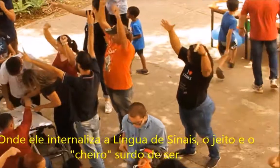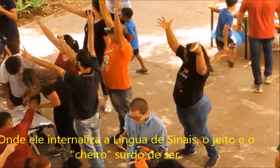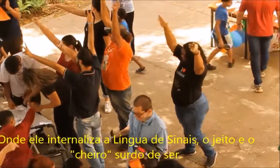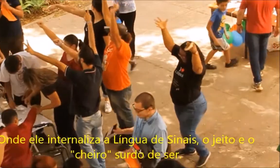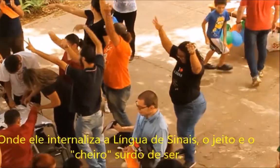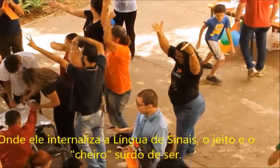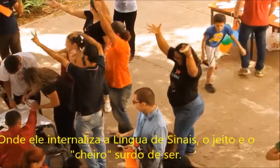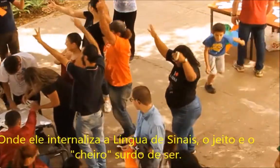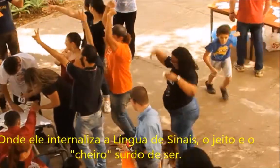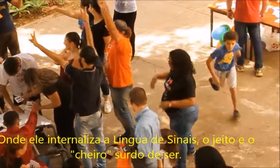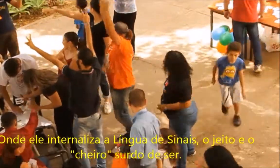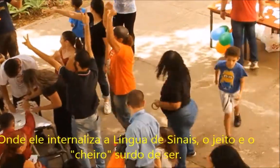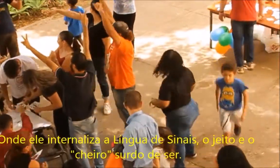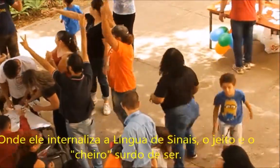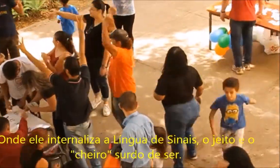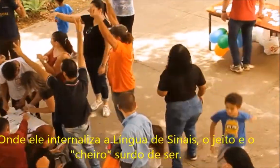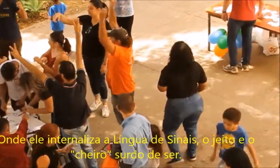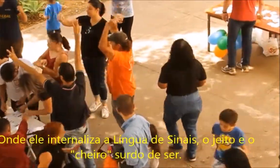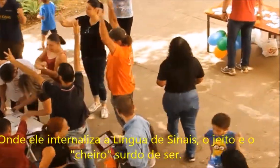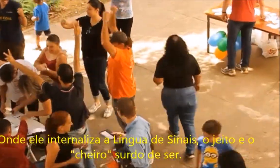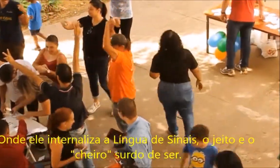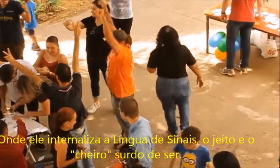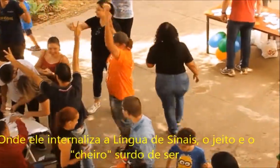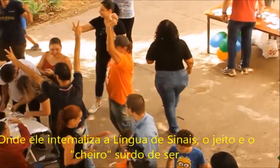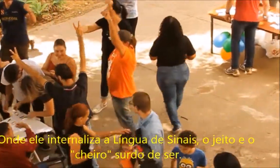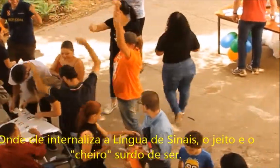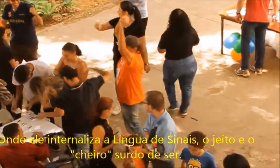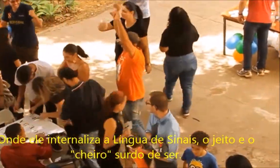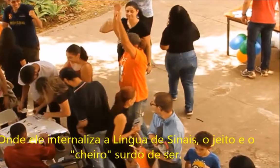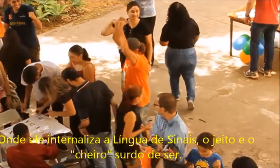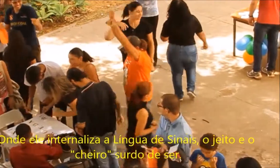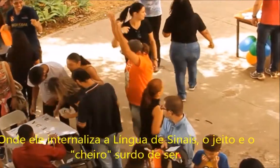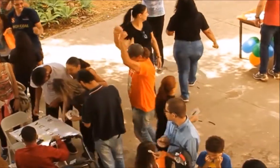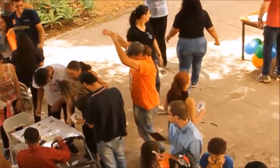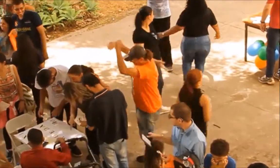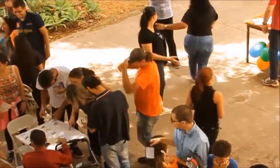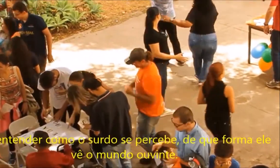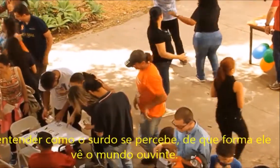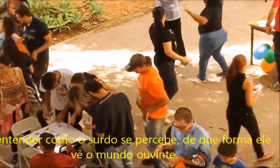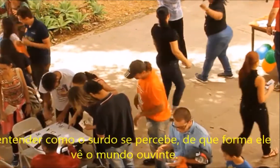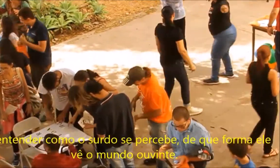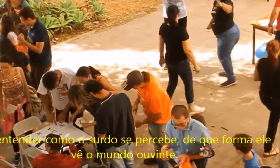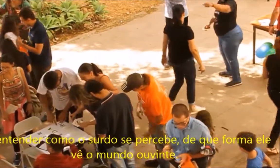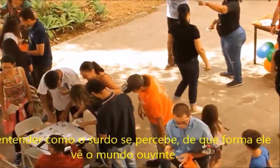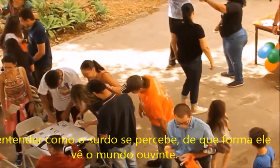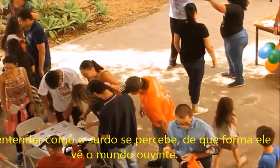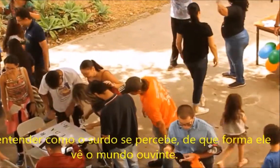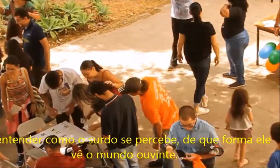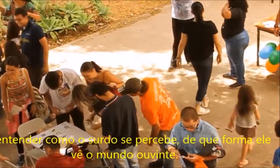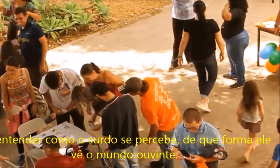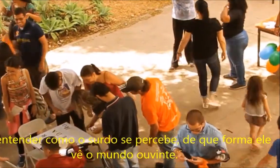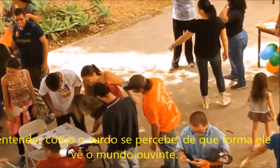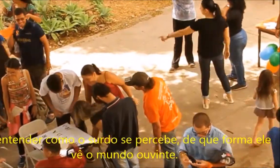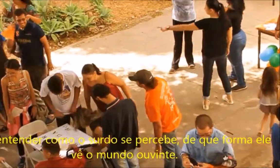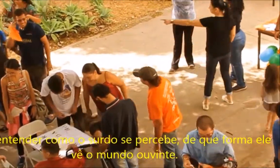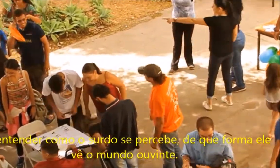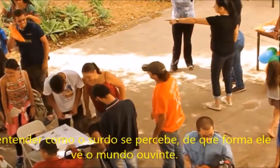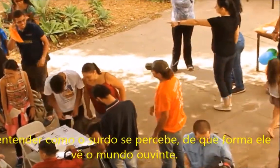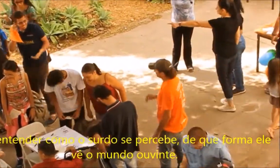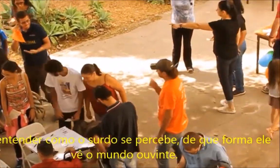o jeito e o cheiro surdo de ser, de entender como o surdo se percebe,